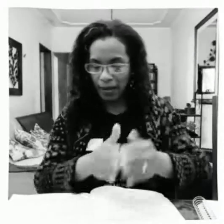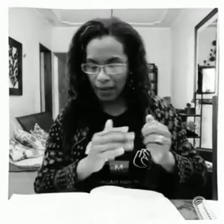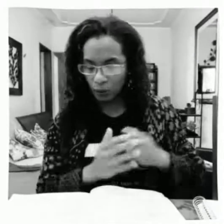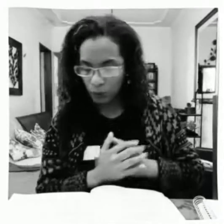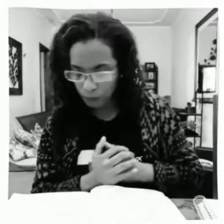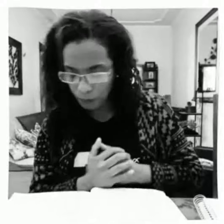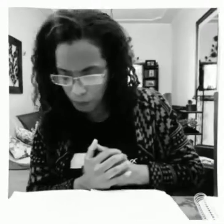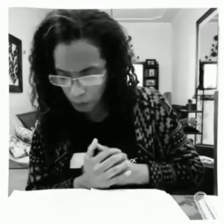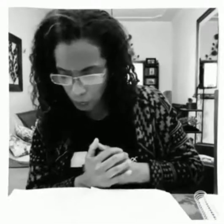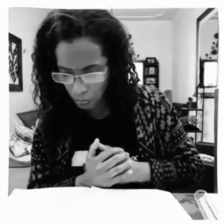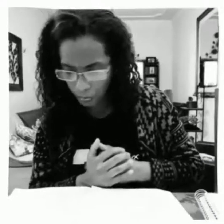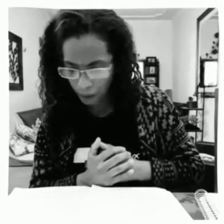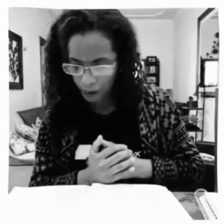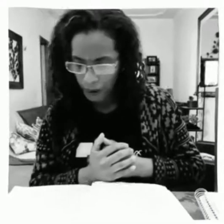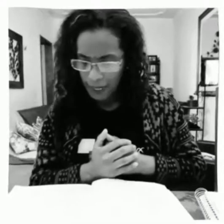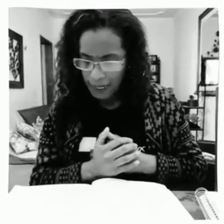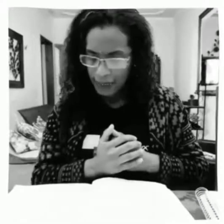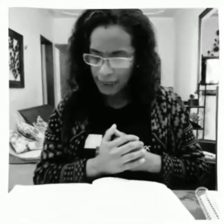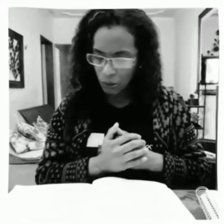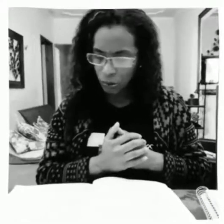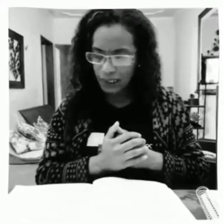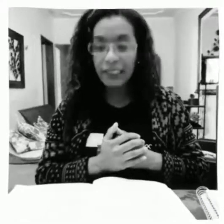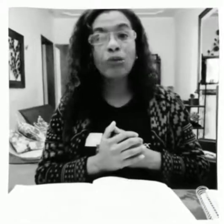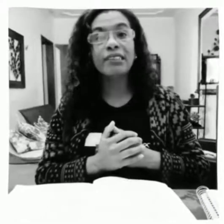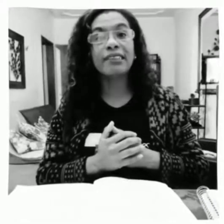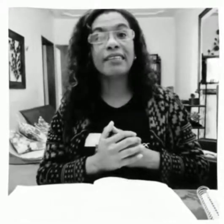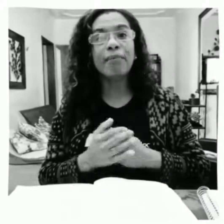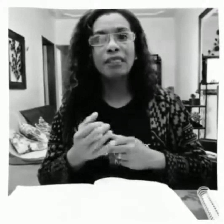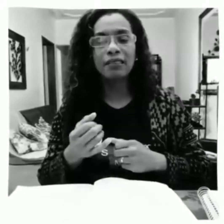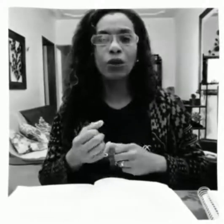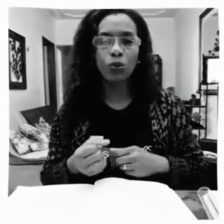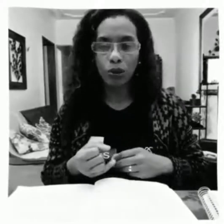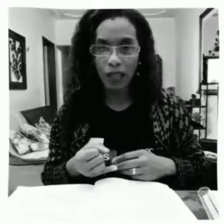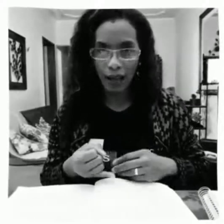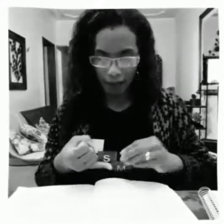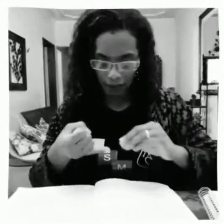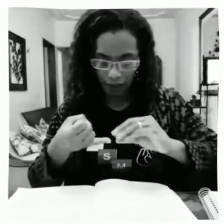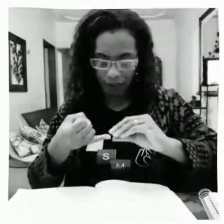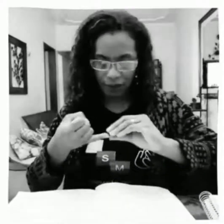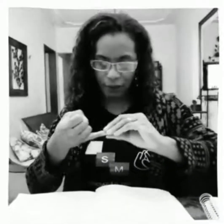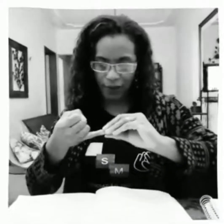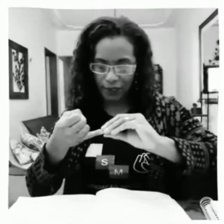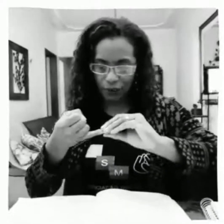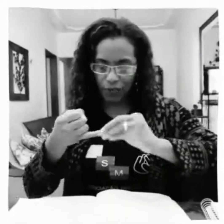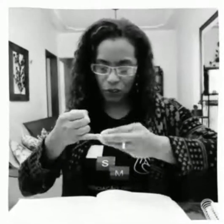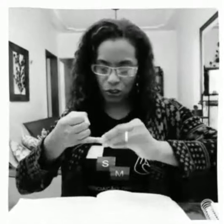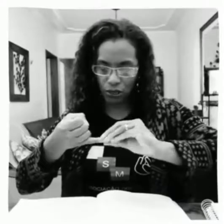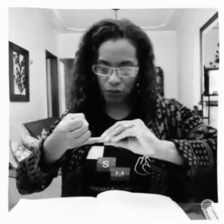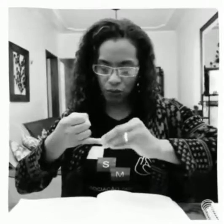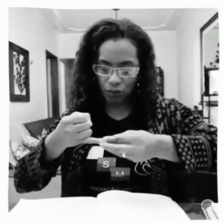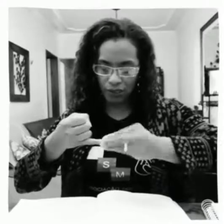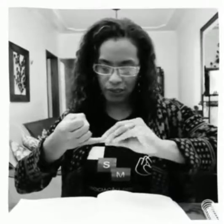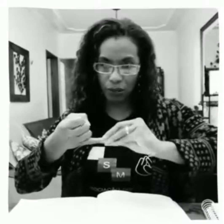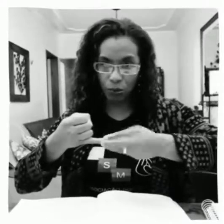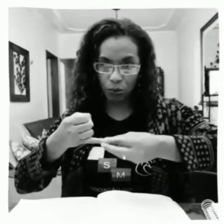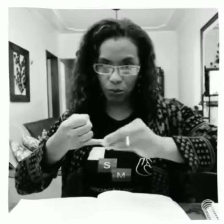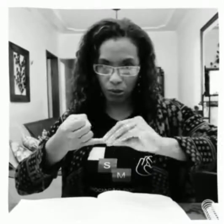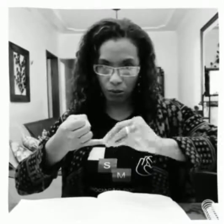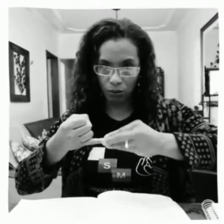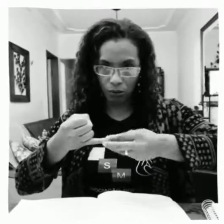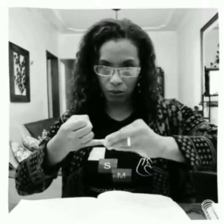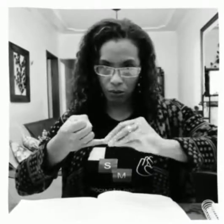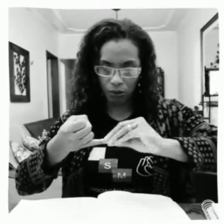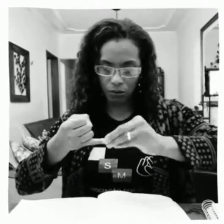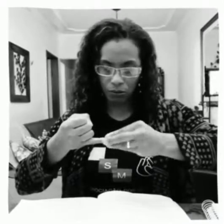ondulante. Barco. O sinal semicircular. Você faz feijão, ó, você